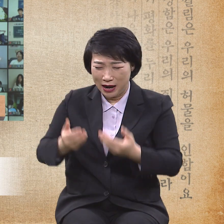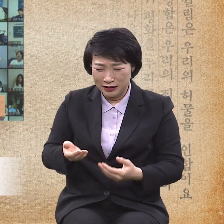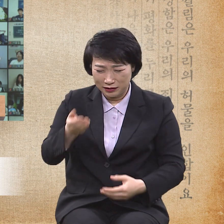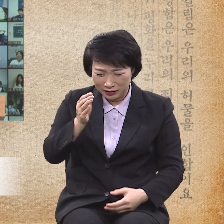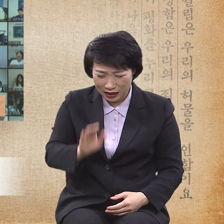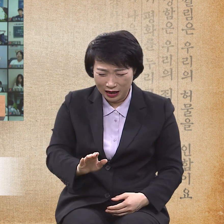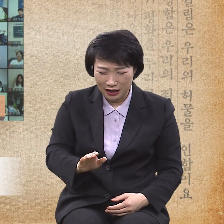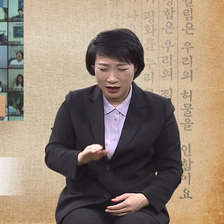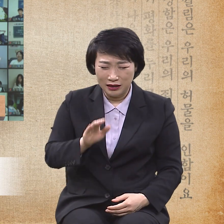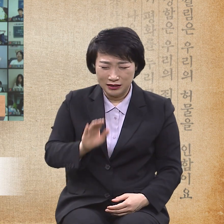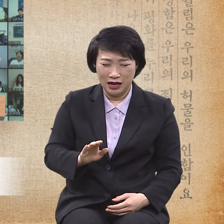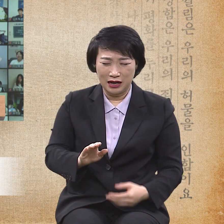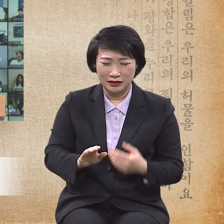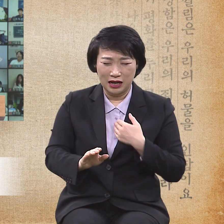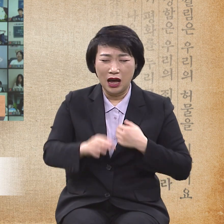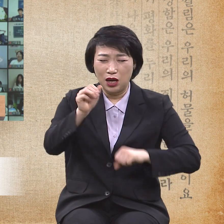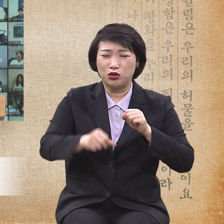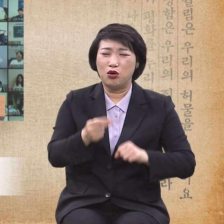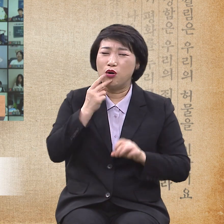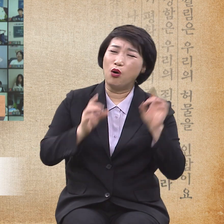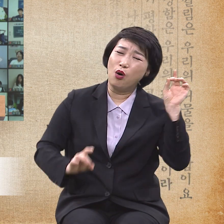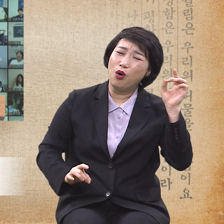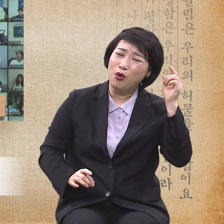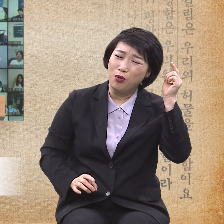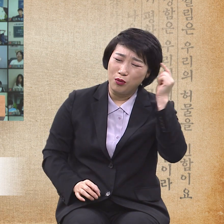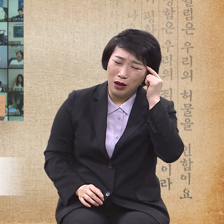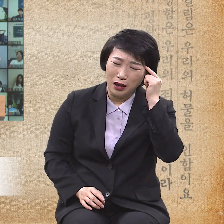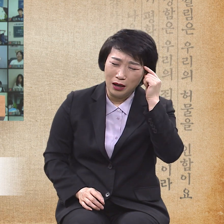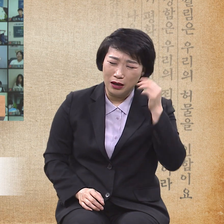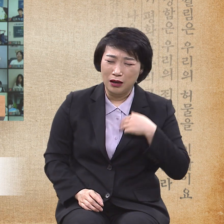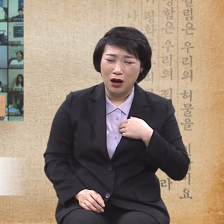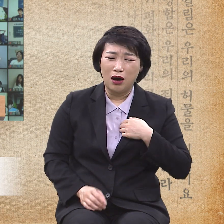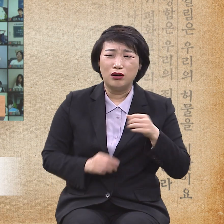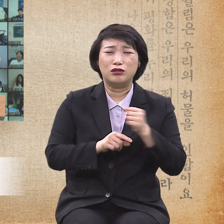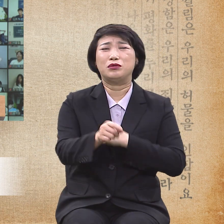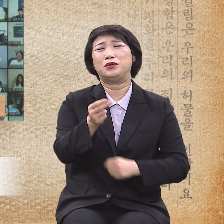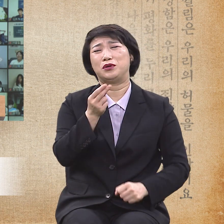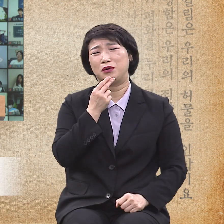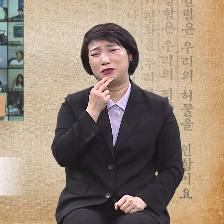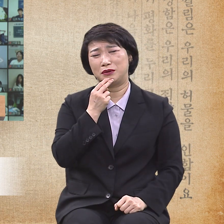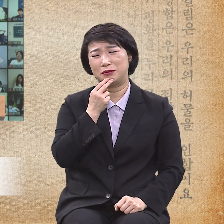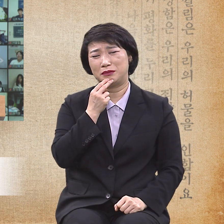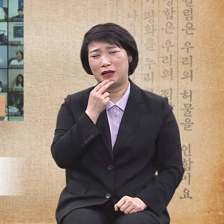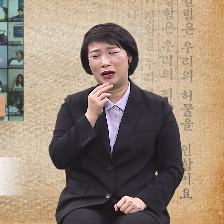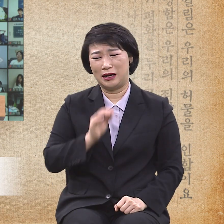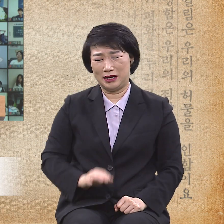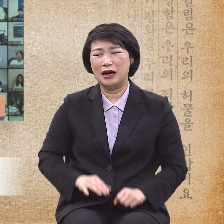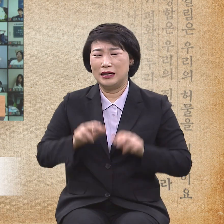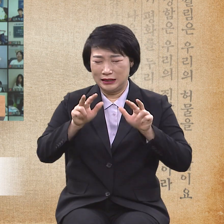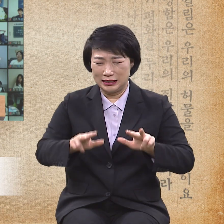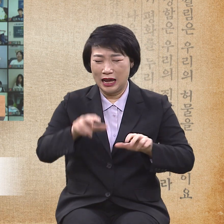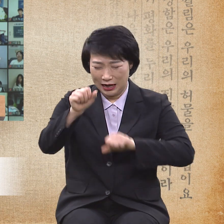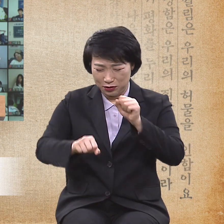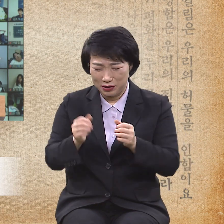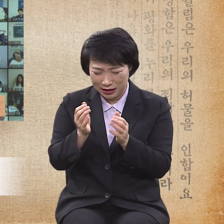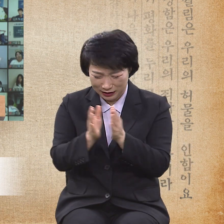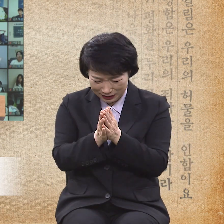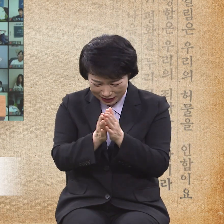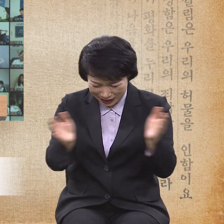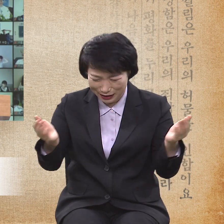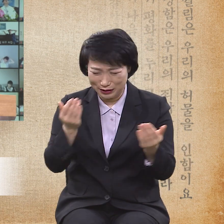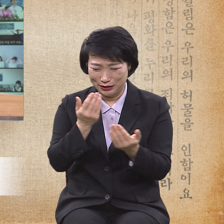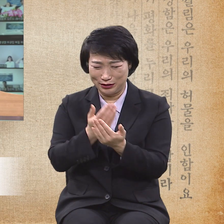사랑받았노라 하고 행동하지 못하면 무슨 의미가 있으리요? 행동하게